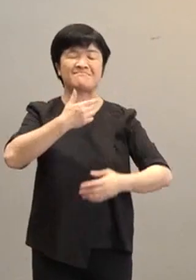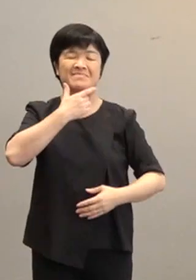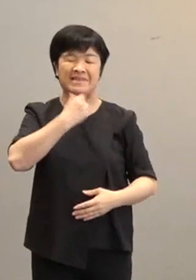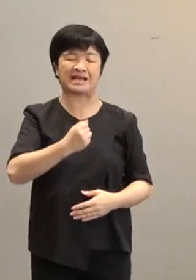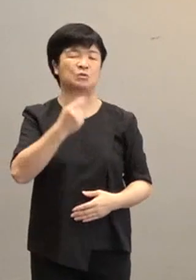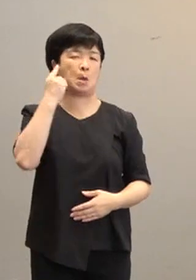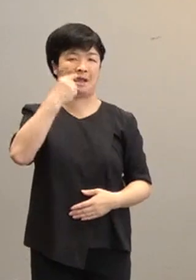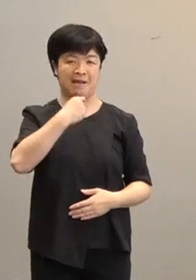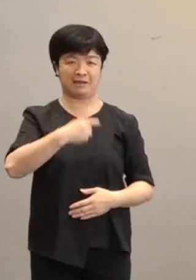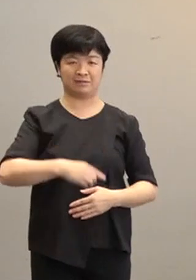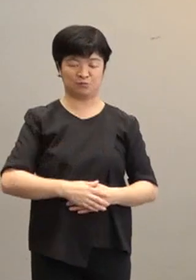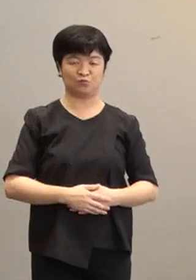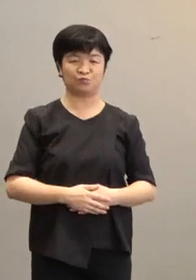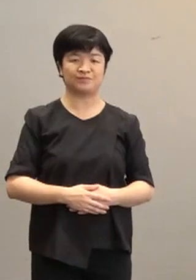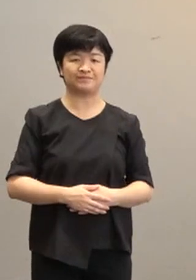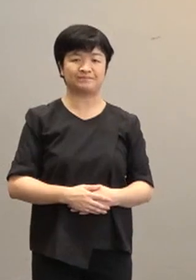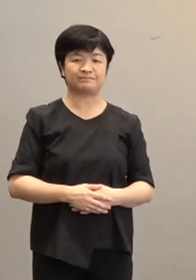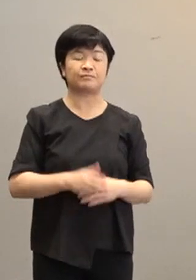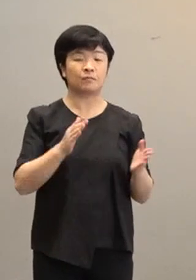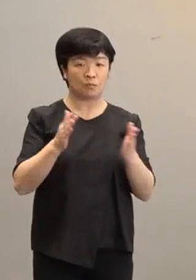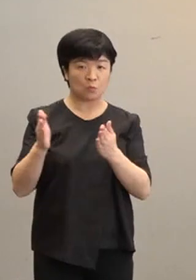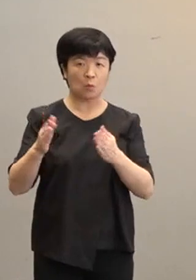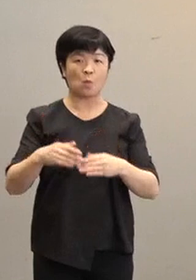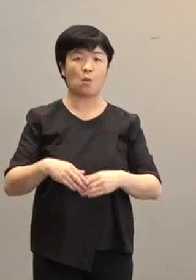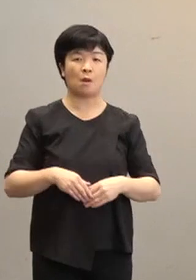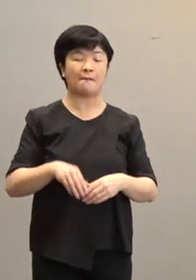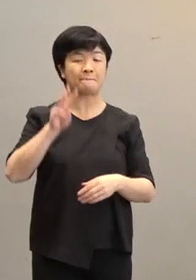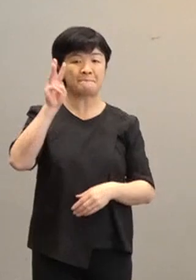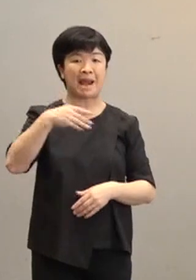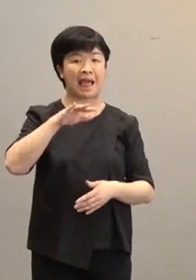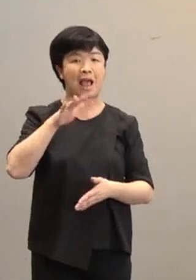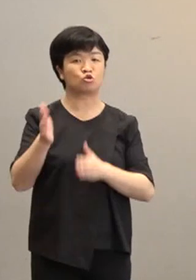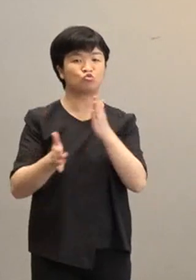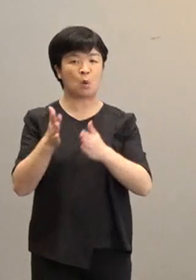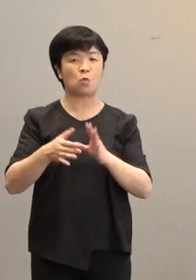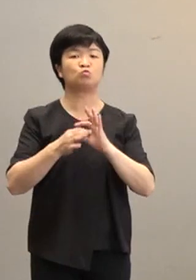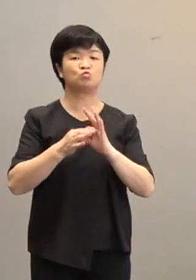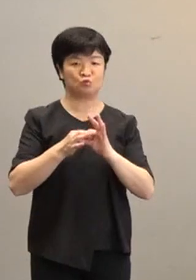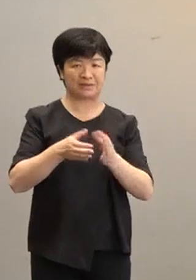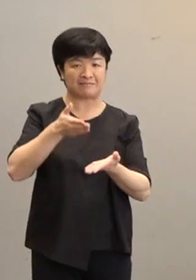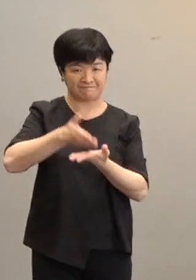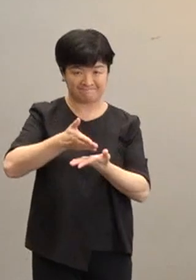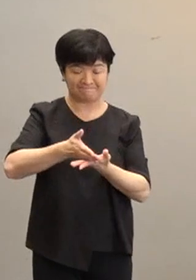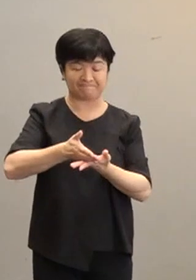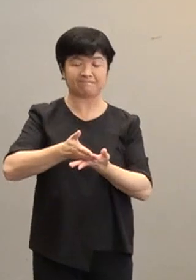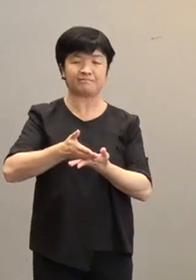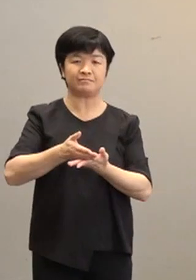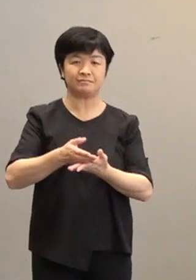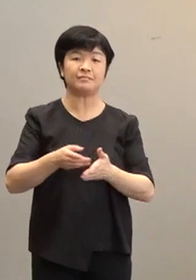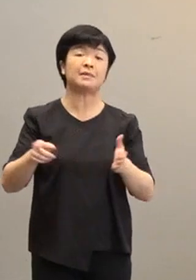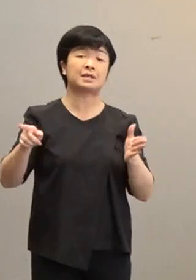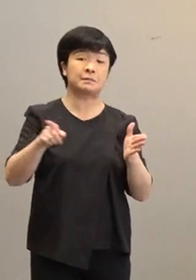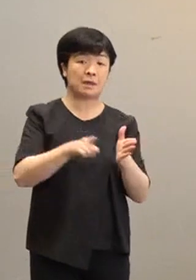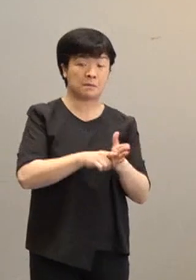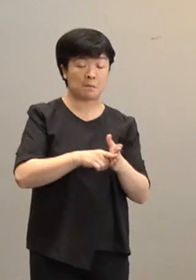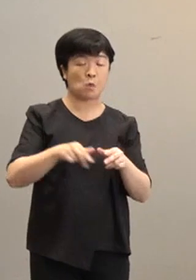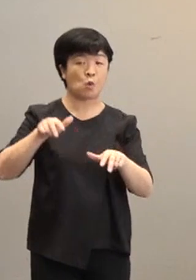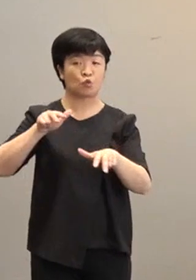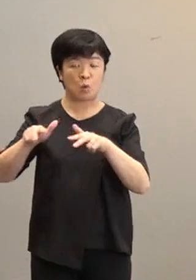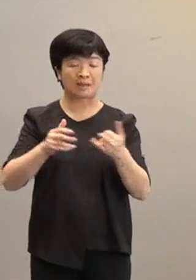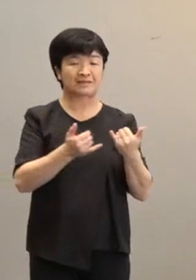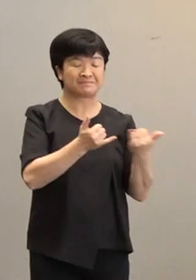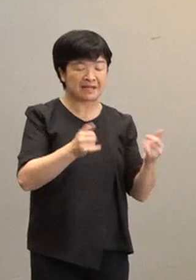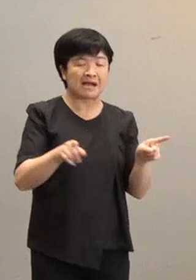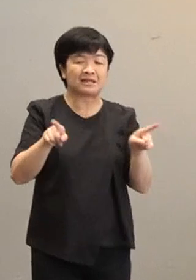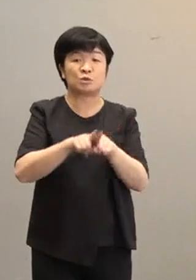ふうに考えています。それから、まあ、パラスポーツに関してはもうこれまでも官民で取り組んできたものの基盤があり